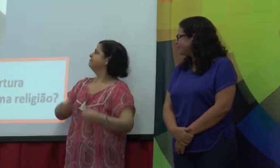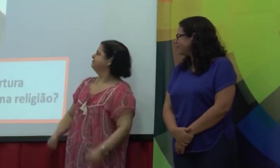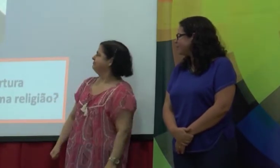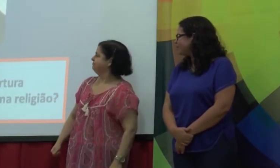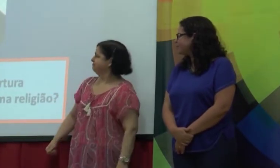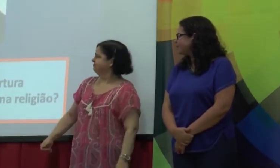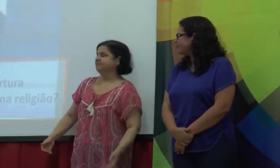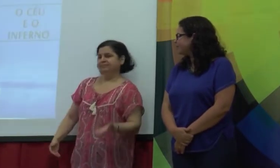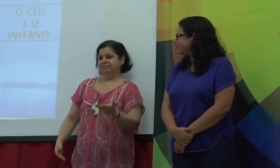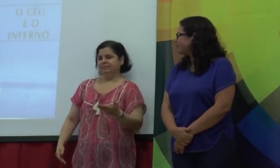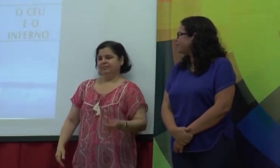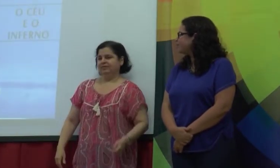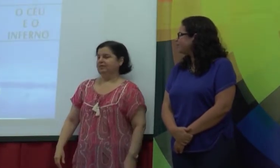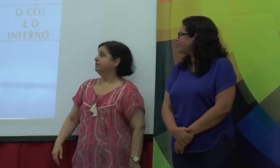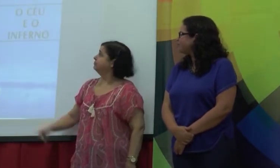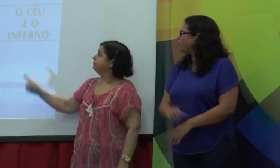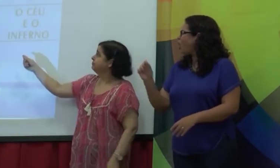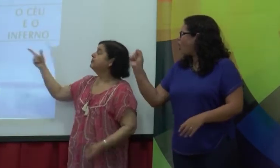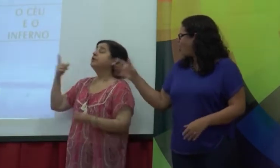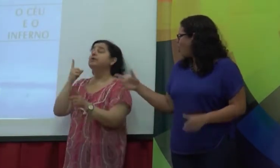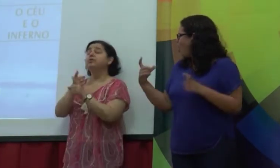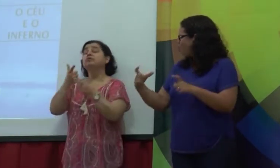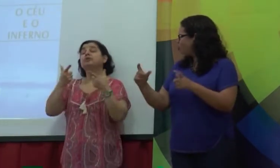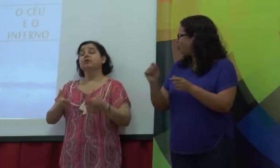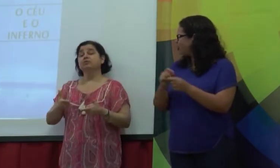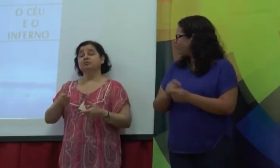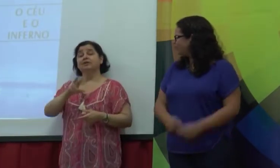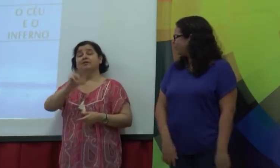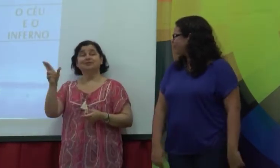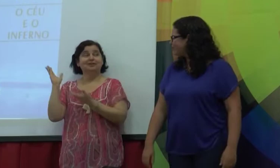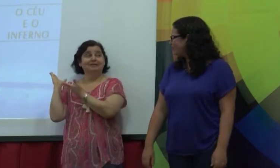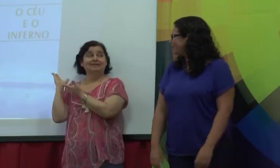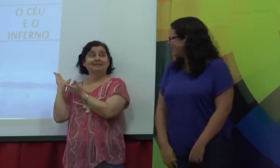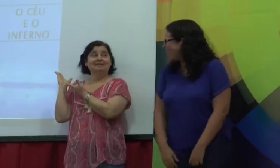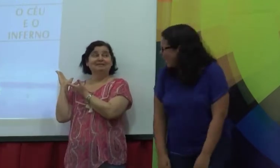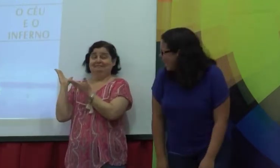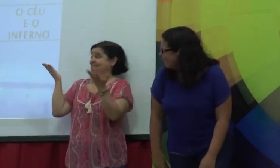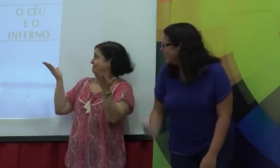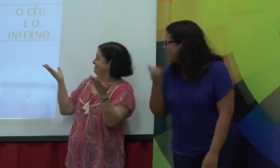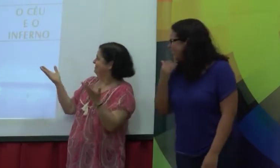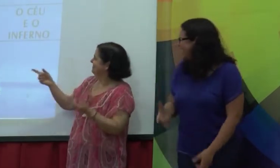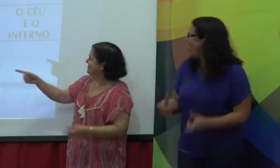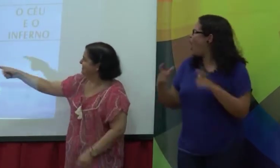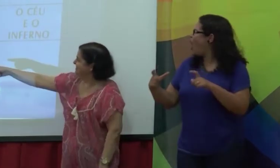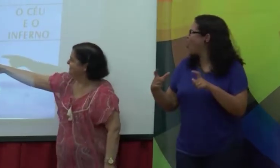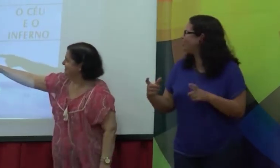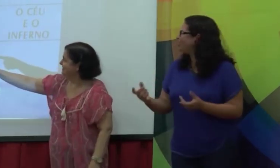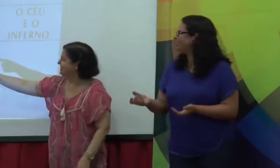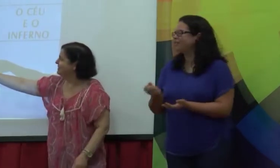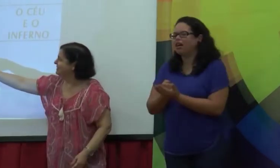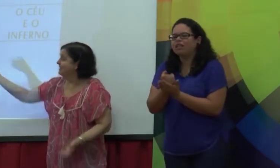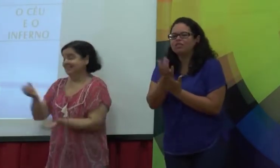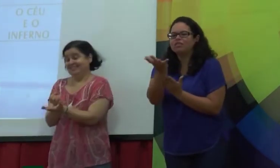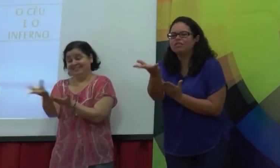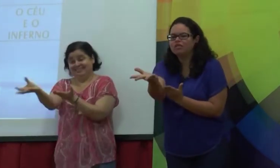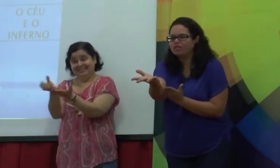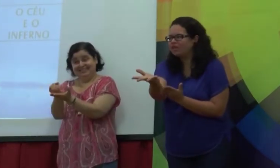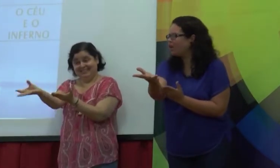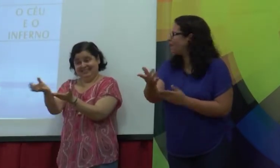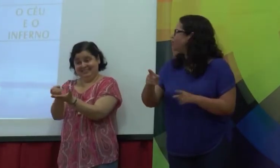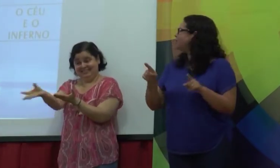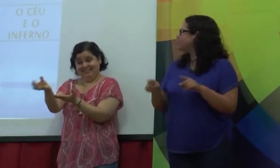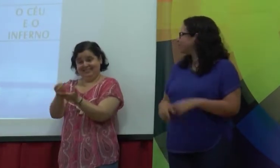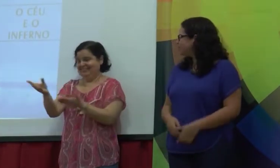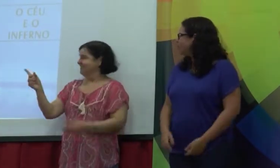mãos unidas aqui nessa figura, significa isso. Então, onde nós vamos encontrar o aspecto religioso da doutrina? No